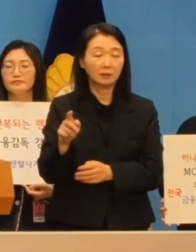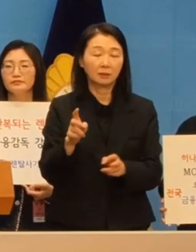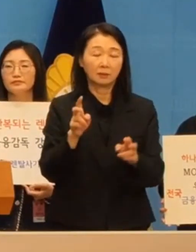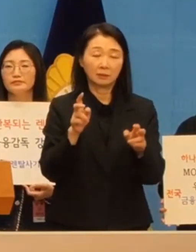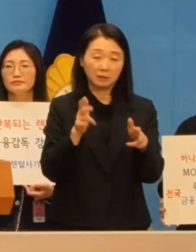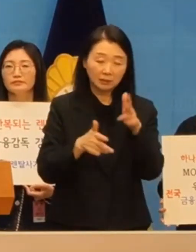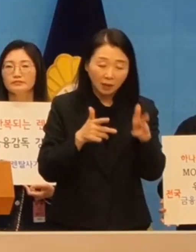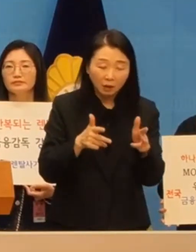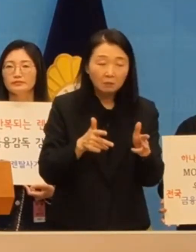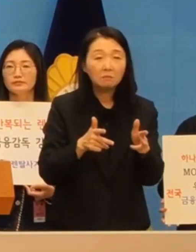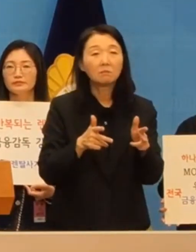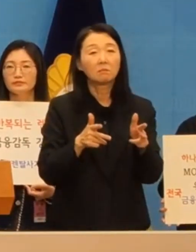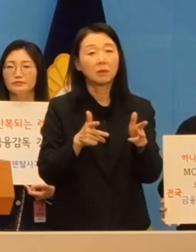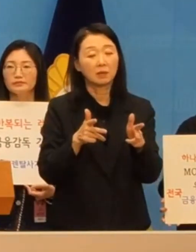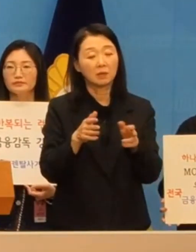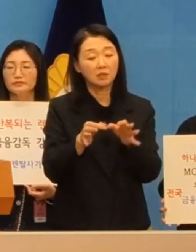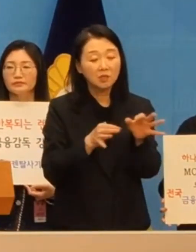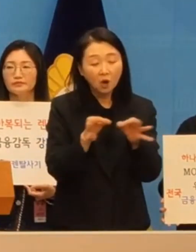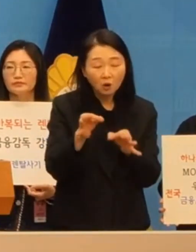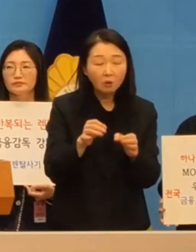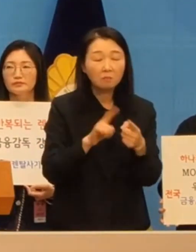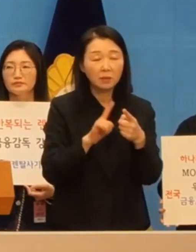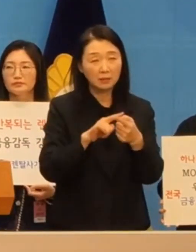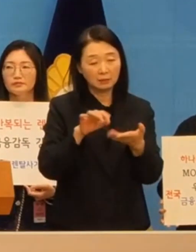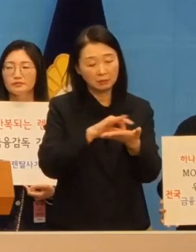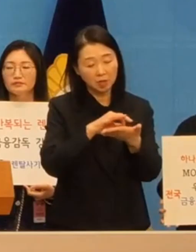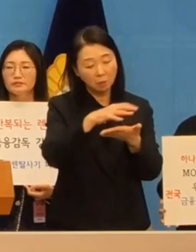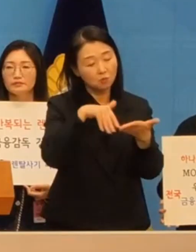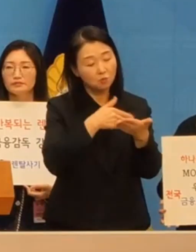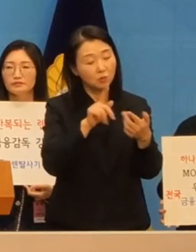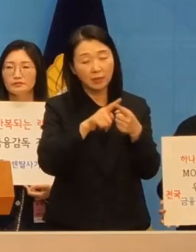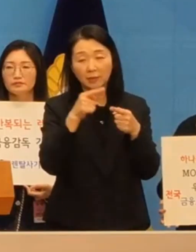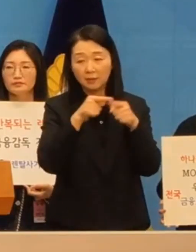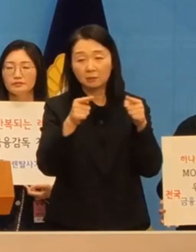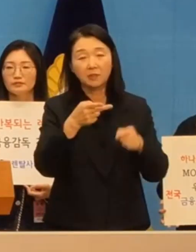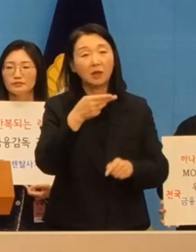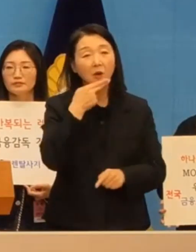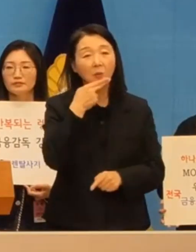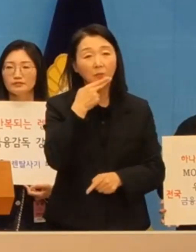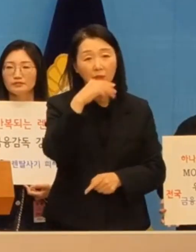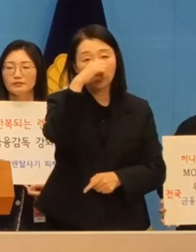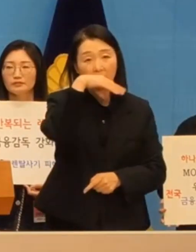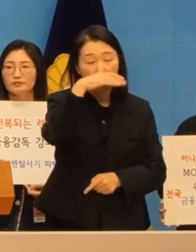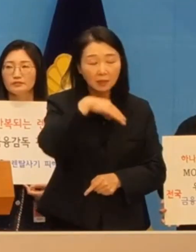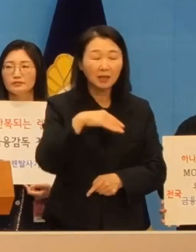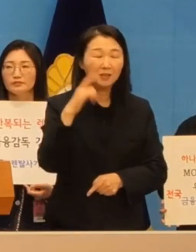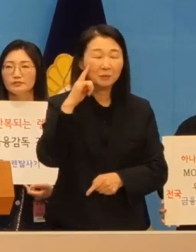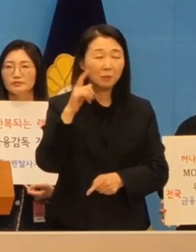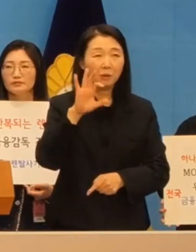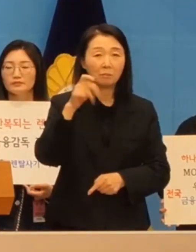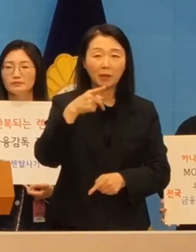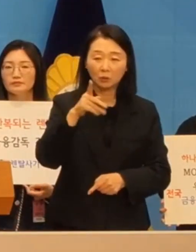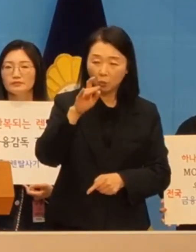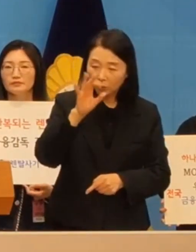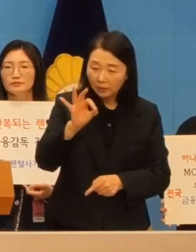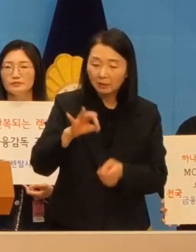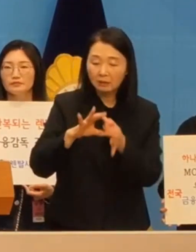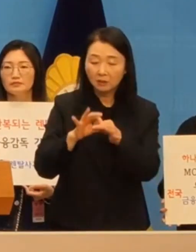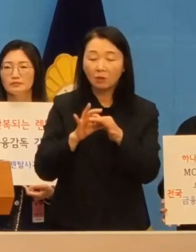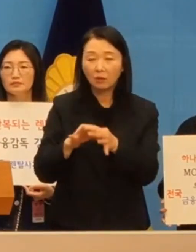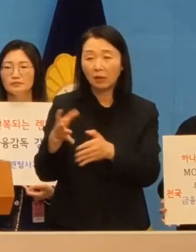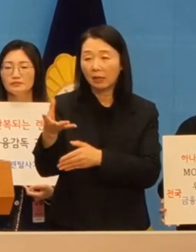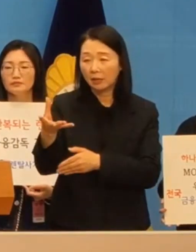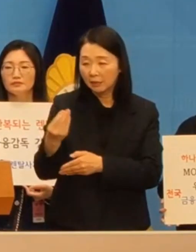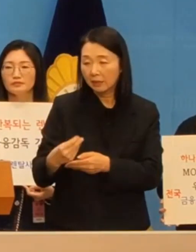업력, 영업 상황, 재무구조 등에 대한 심사 없이 단순히 팩토링 연계 렌탈